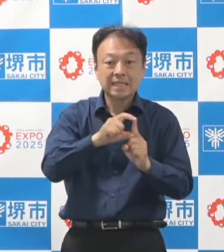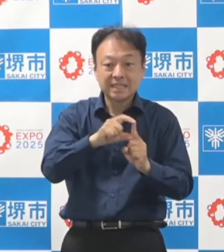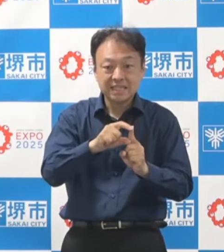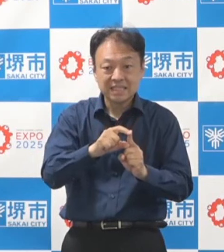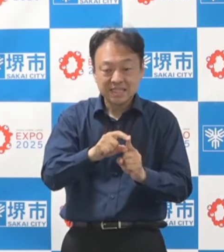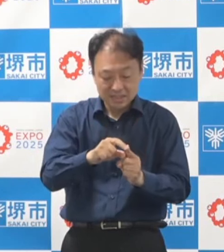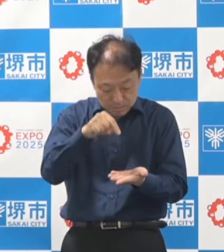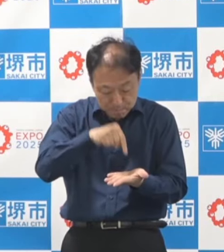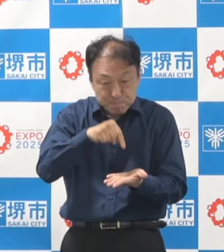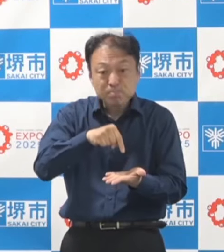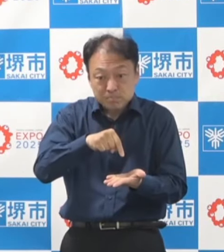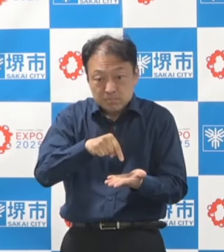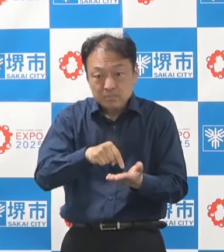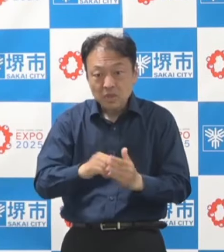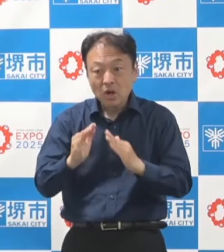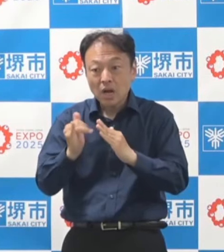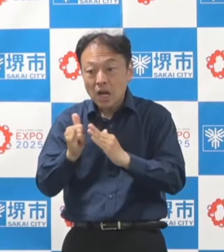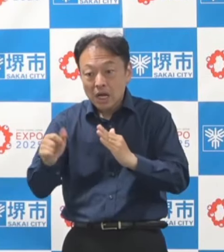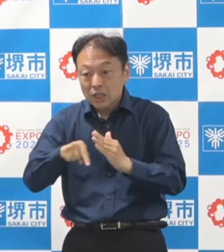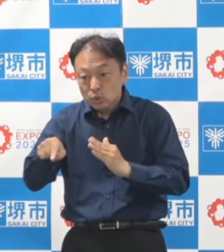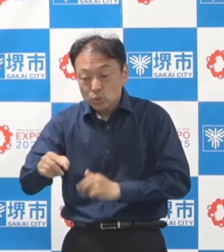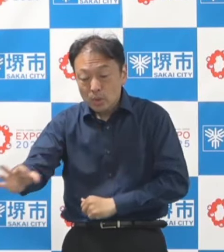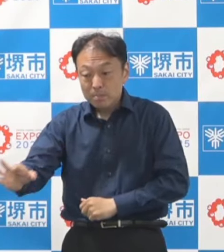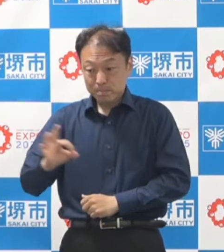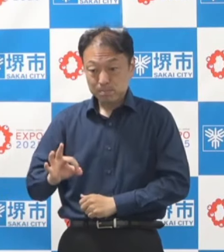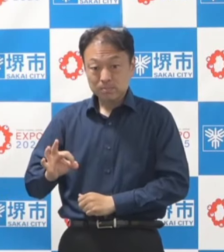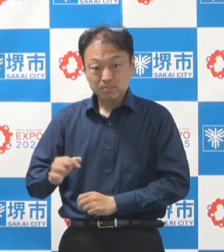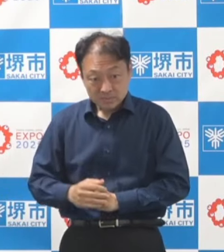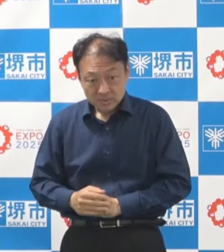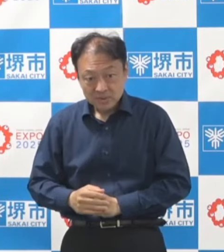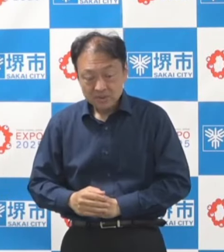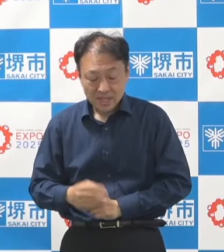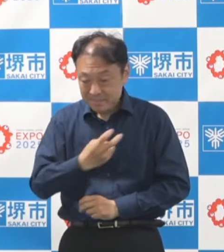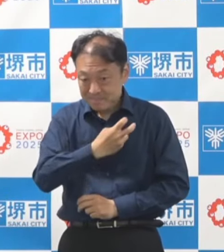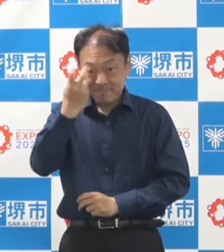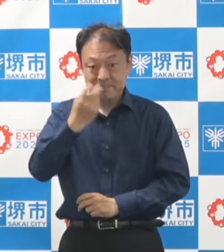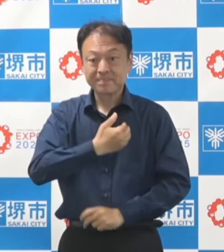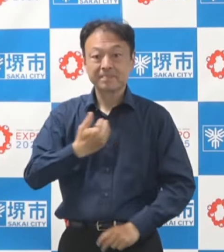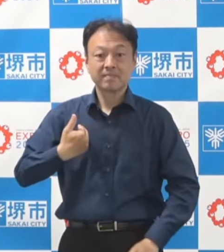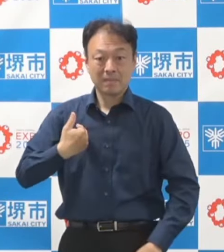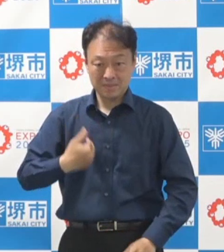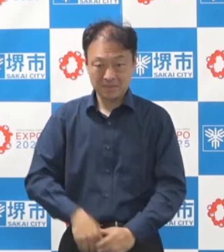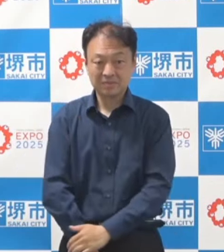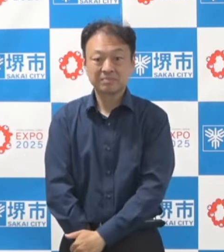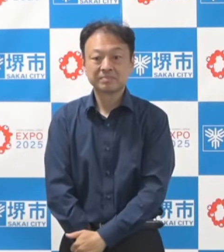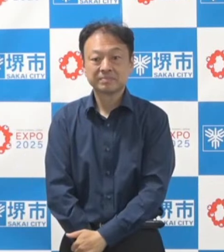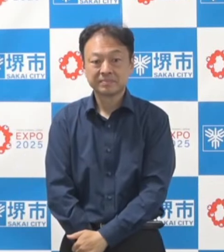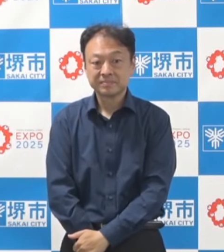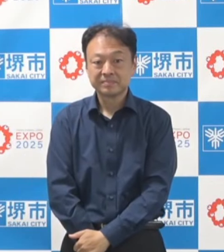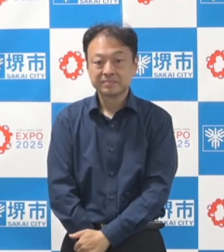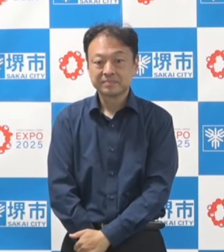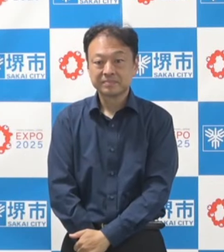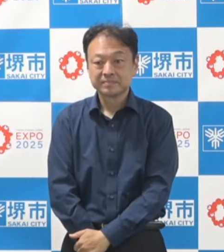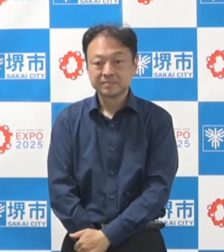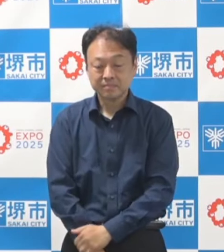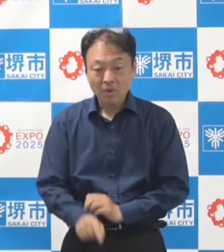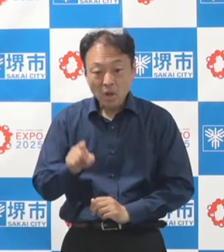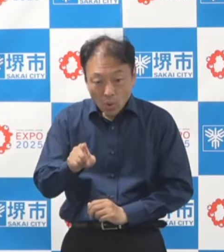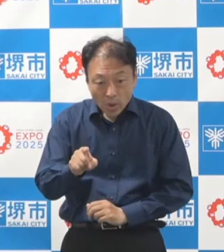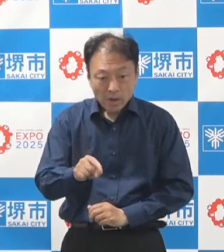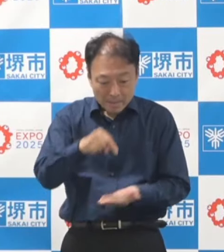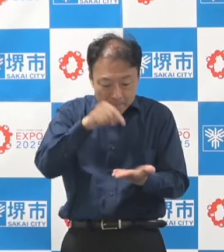家族などの連絡先につながって結果的に早く発見することができるということにつながります。こちらは転送サー